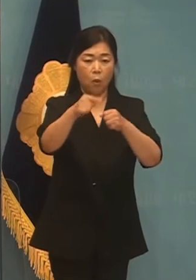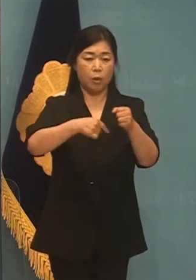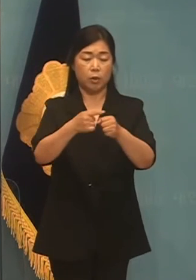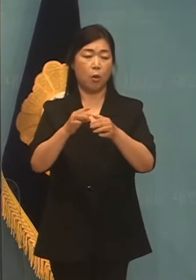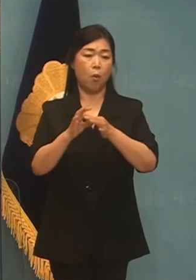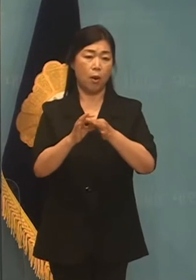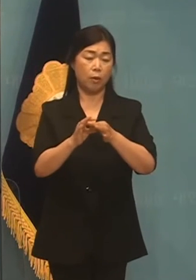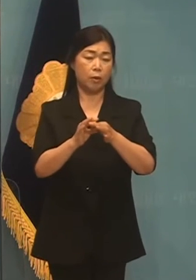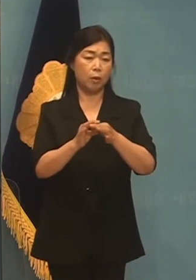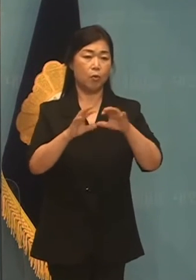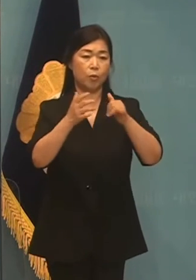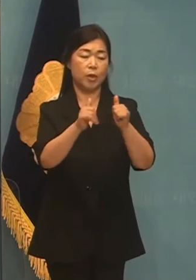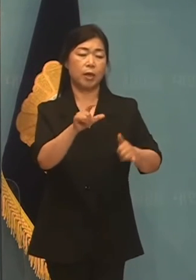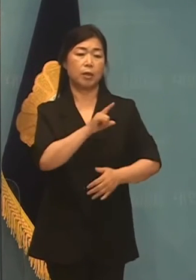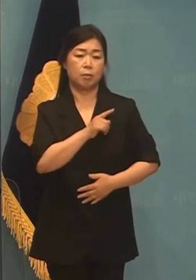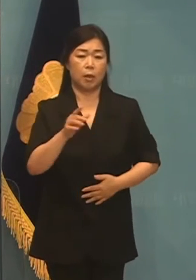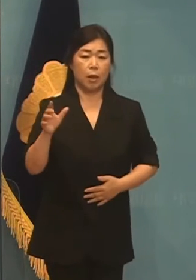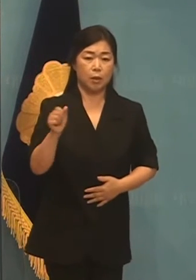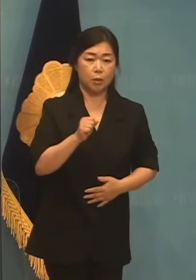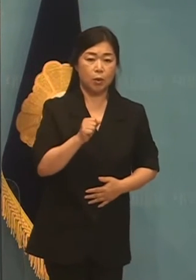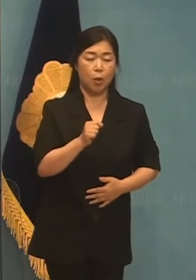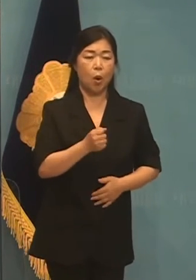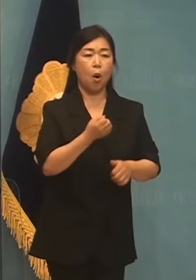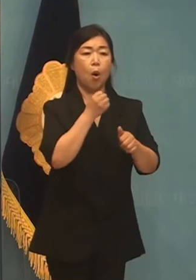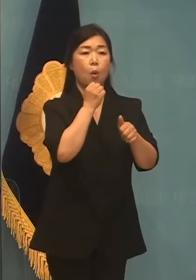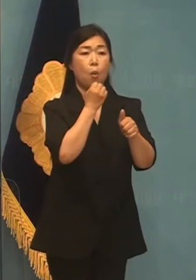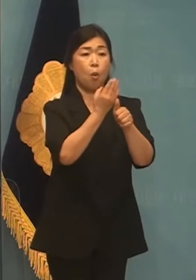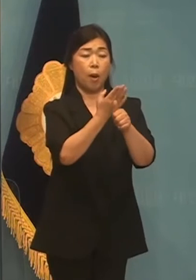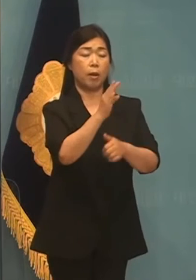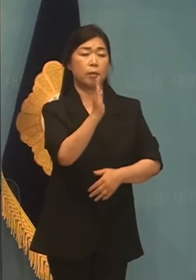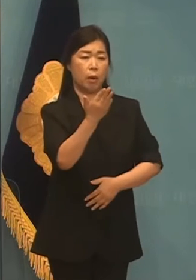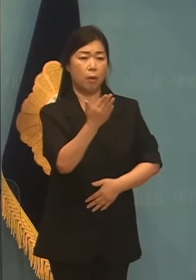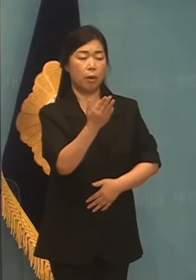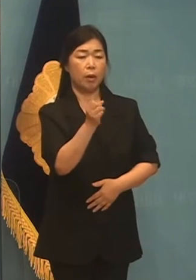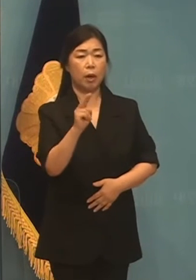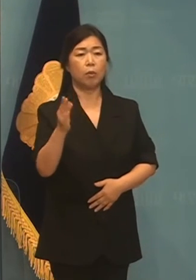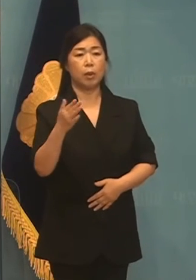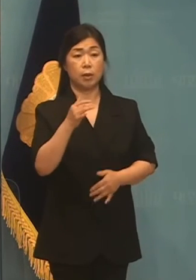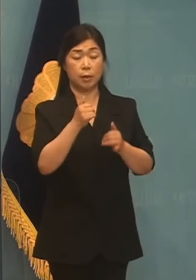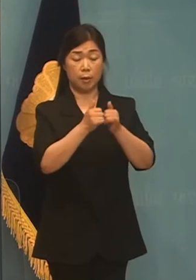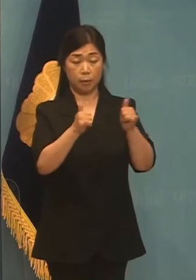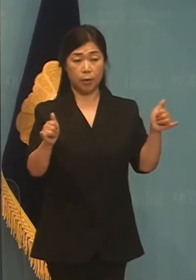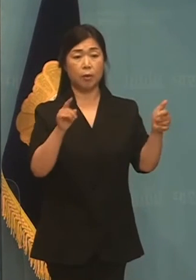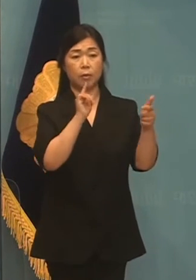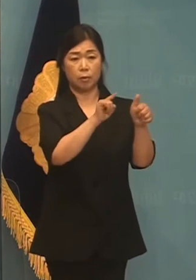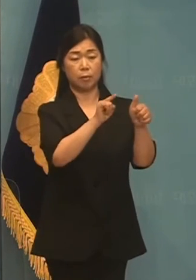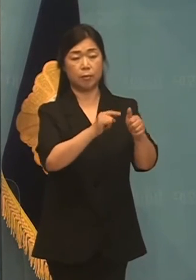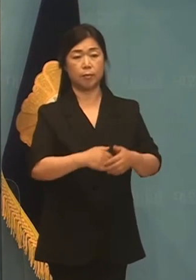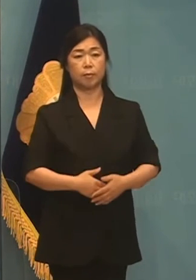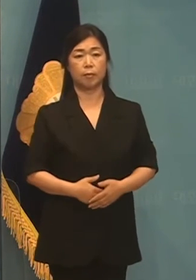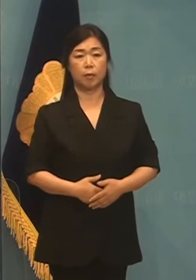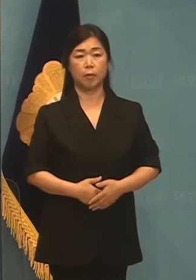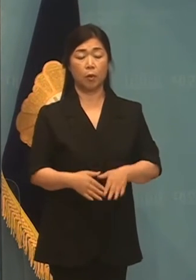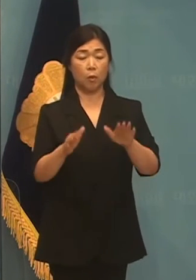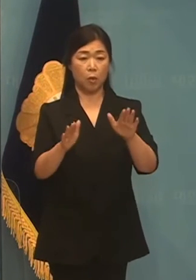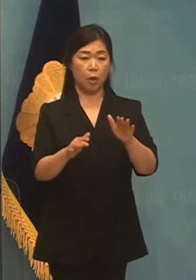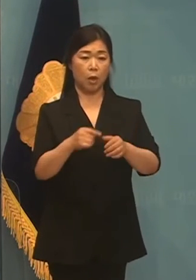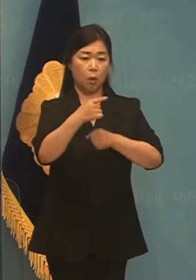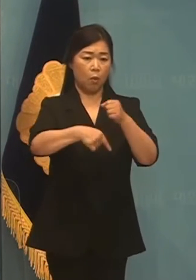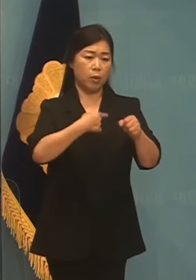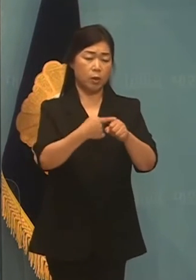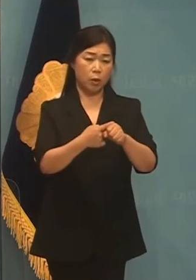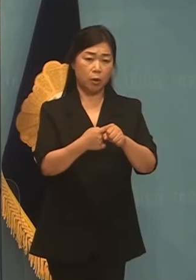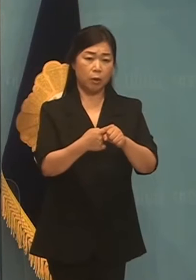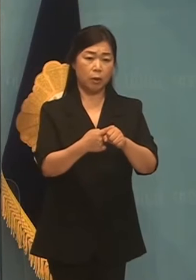국민의 이름으로 대표적으로 고발되어 마땅한 인물들입니다. 저는 오늘